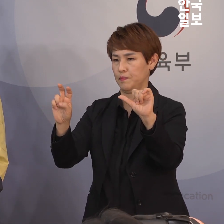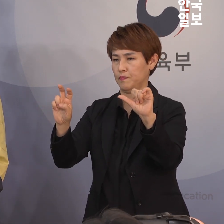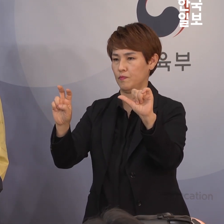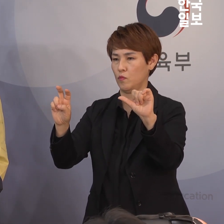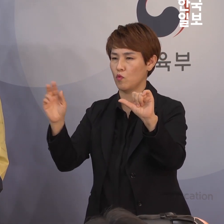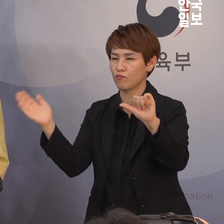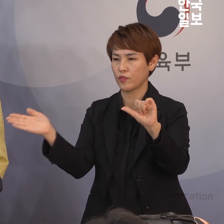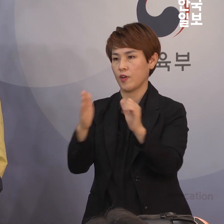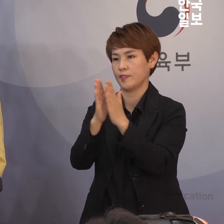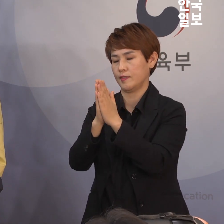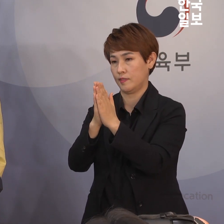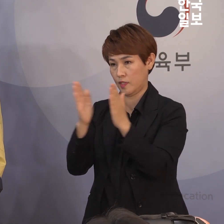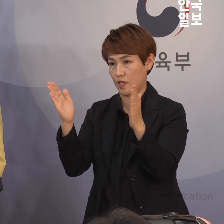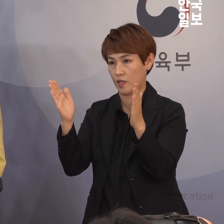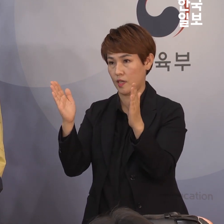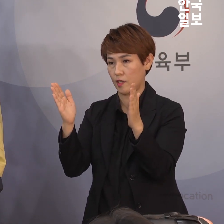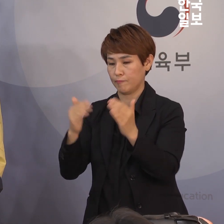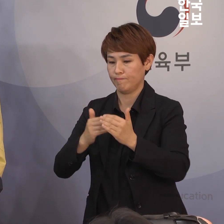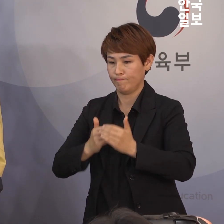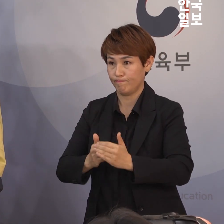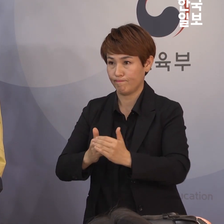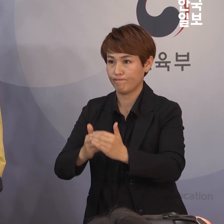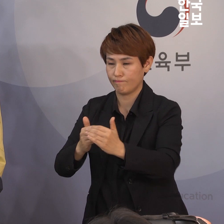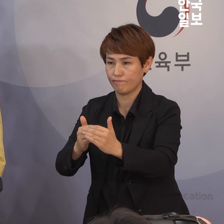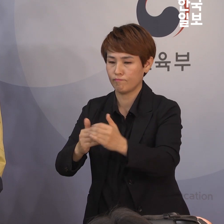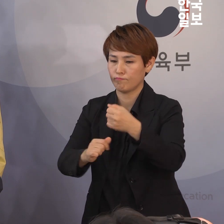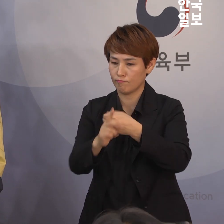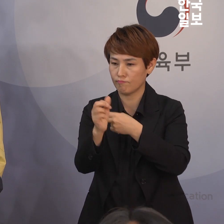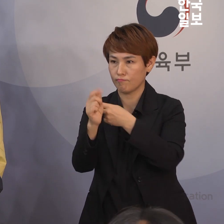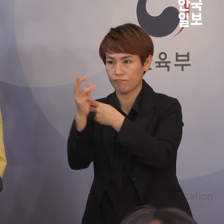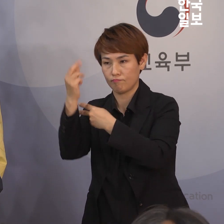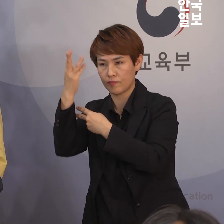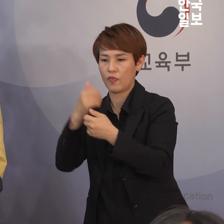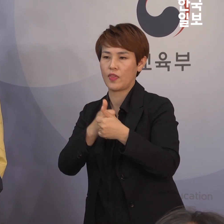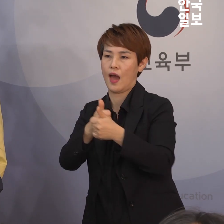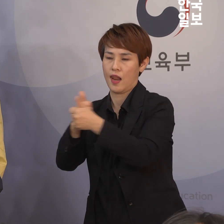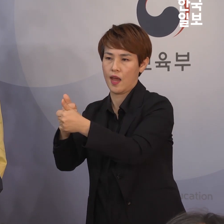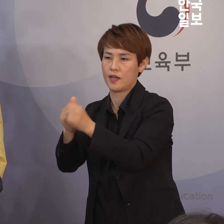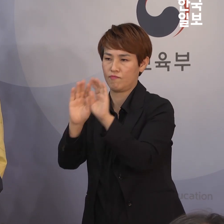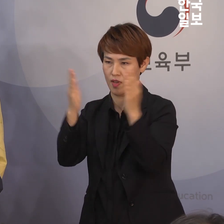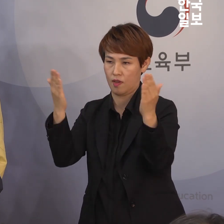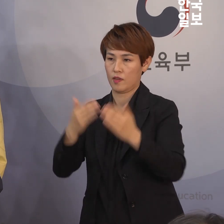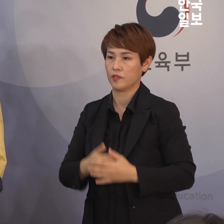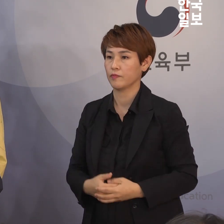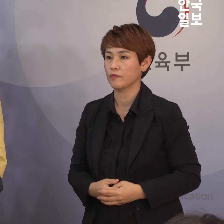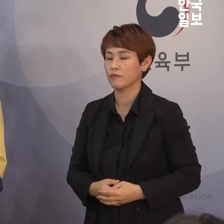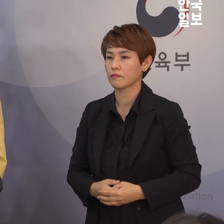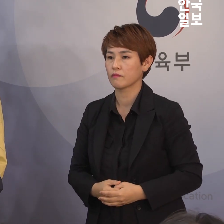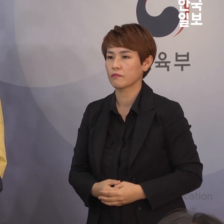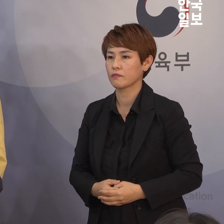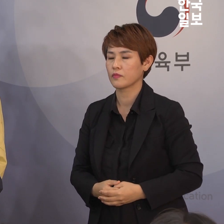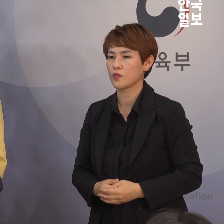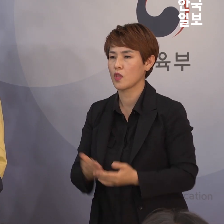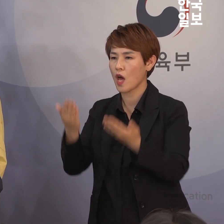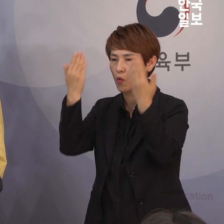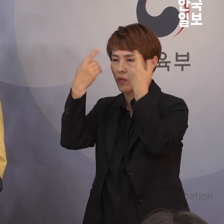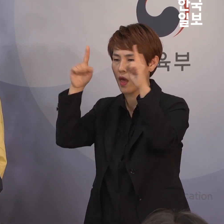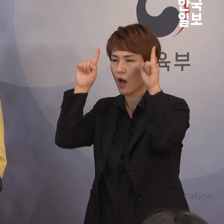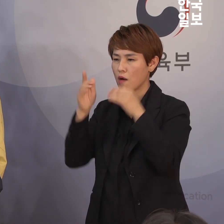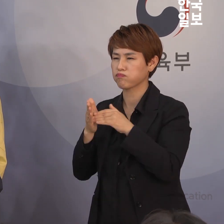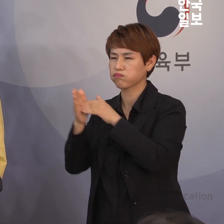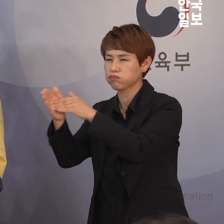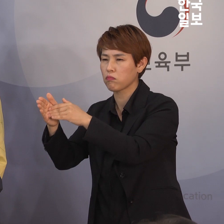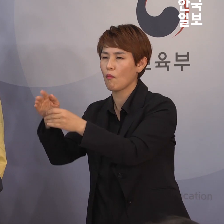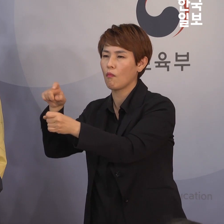20일부터 시작해서 단계적, 순차적으로 추진하겠습니다. 다만 진로와 진학의 부담이